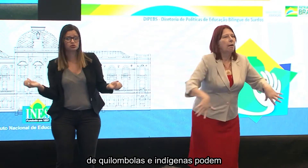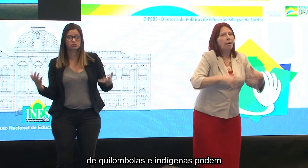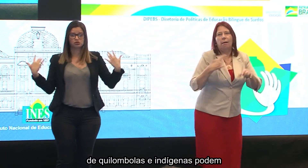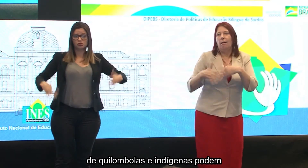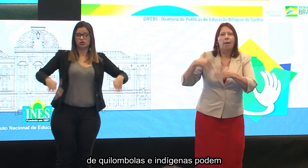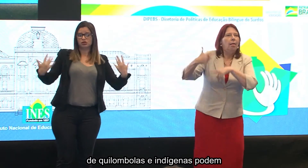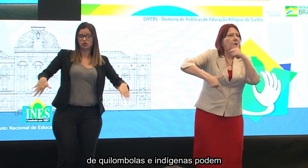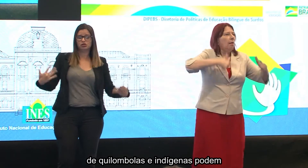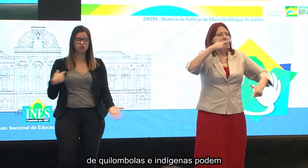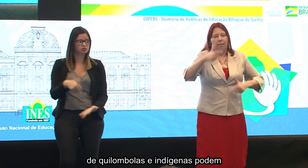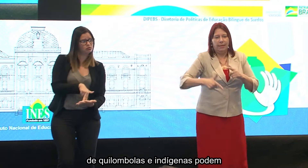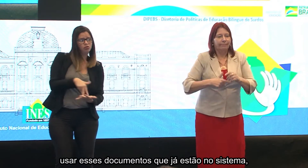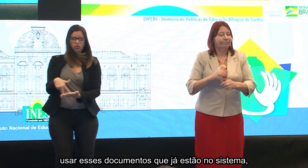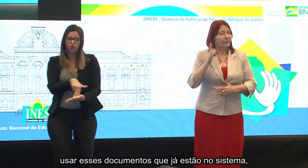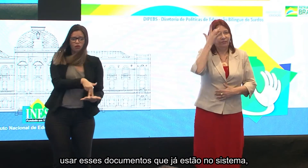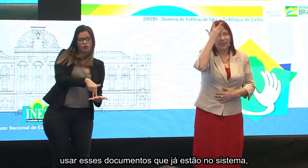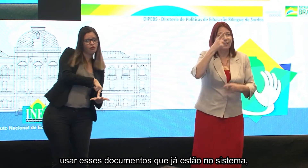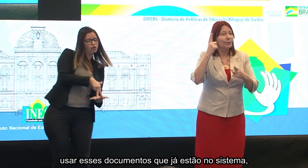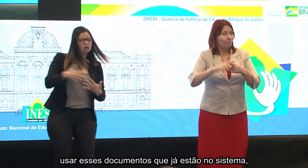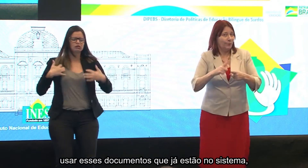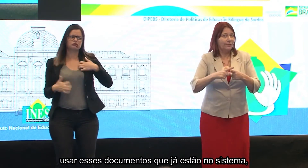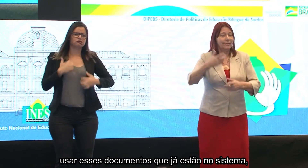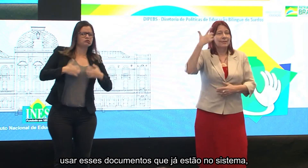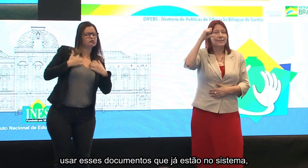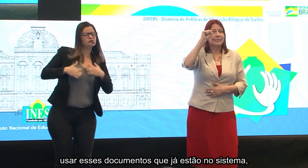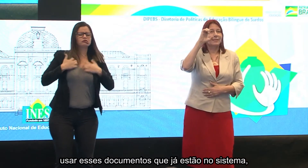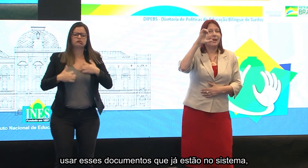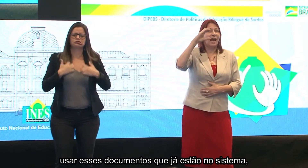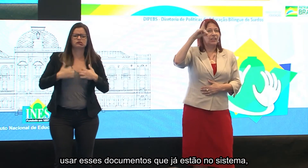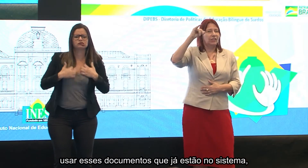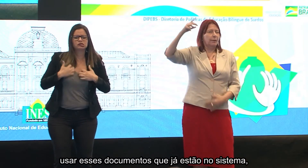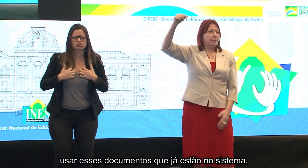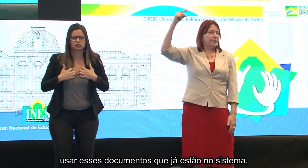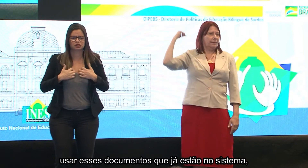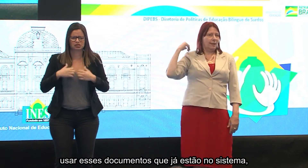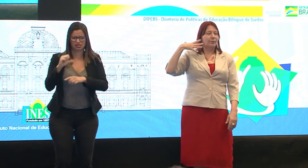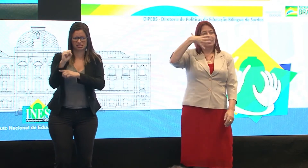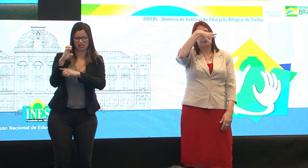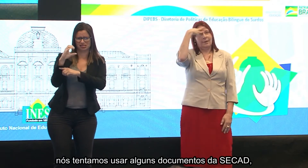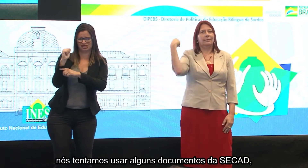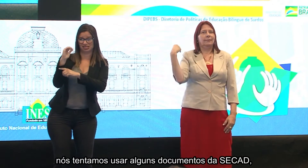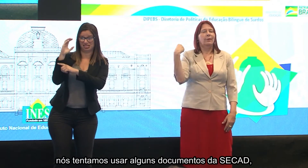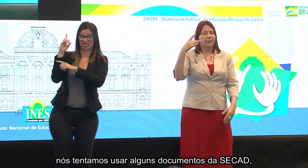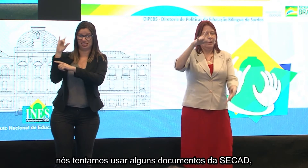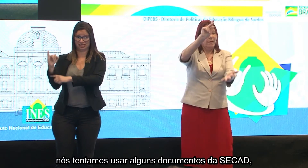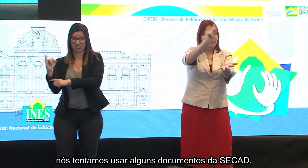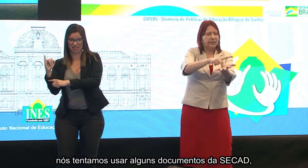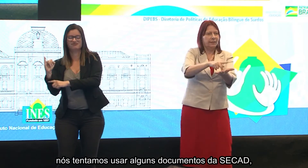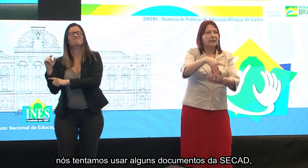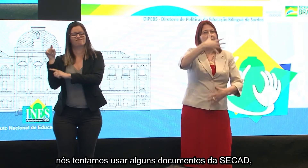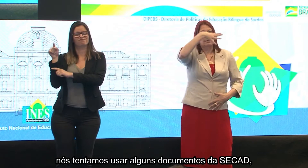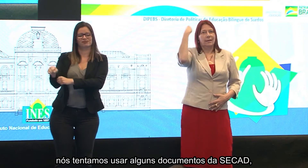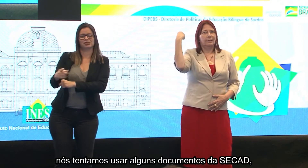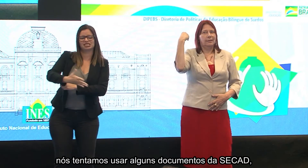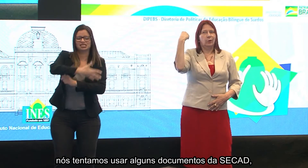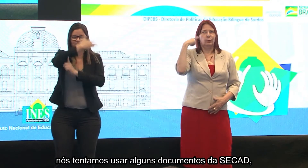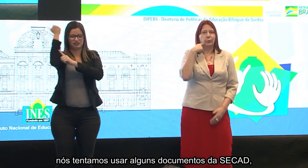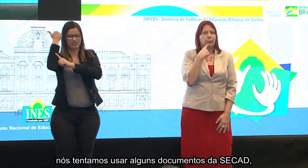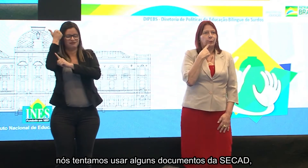indígenas, eles podem usar esses documentos que já estão no sistema. Nós tentamos usar alguns documentos